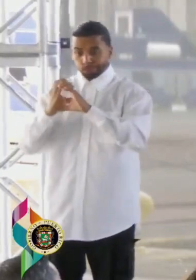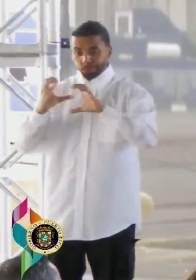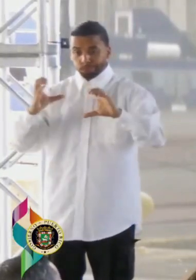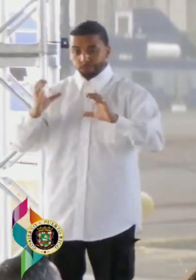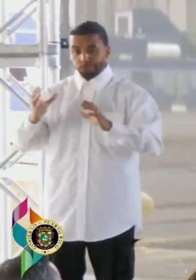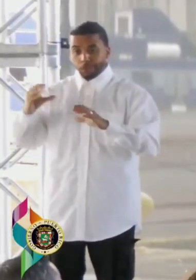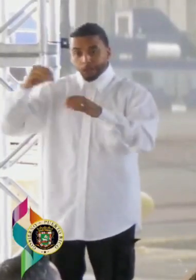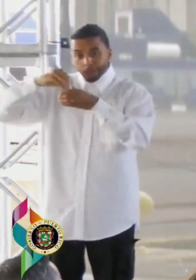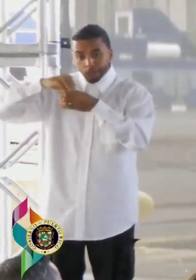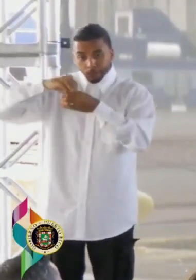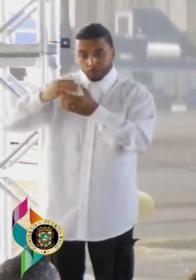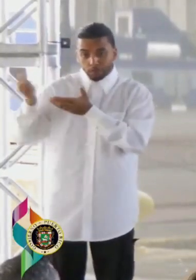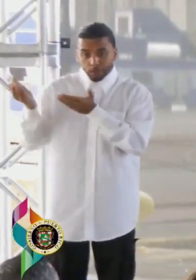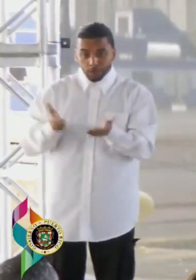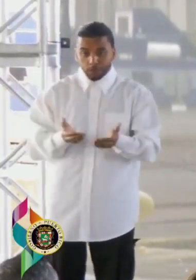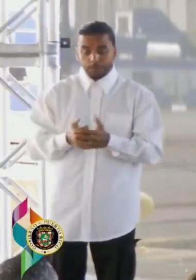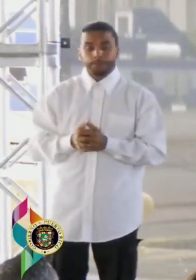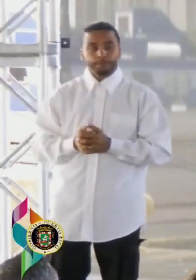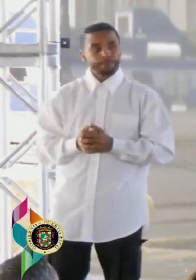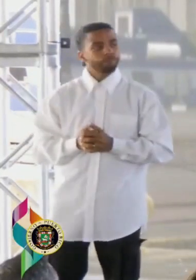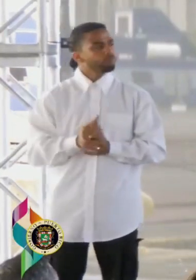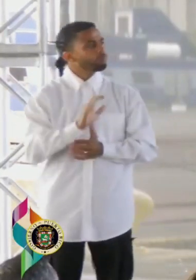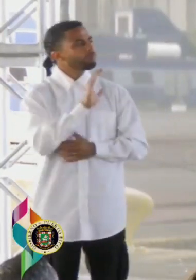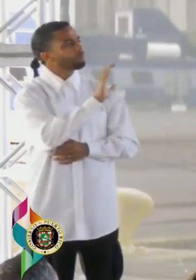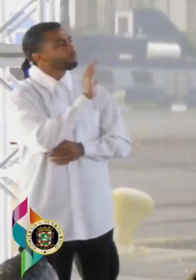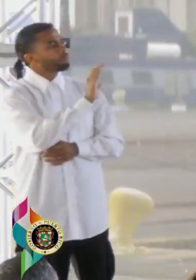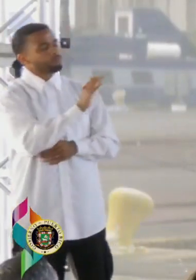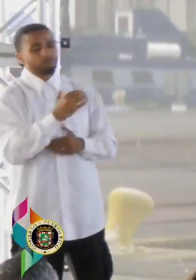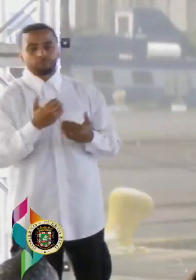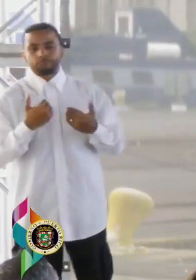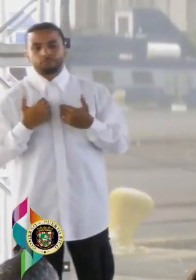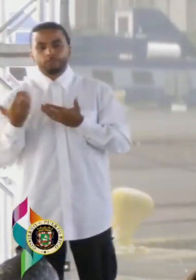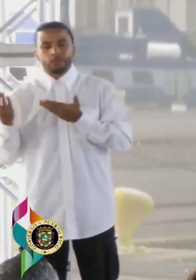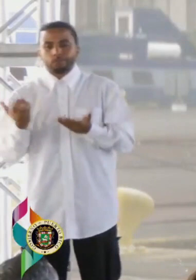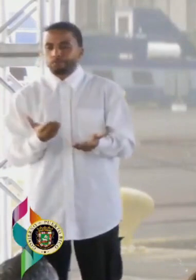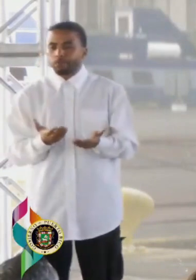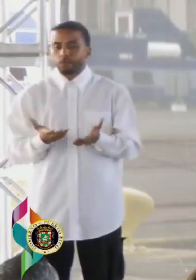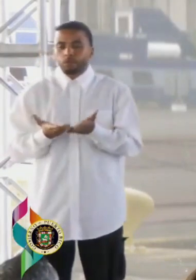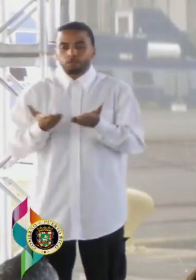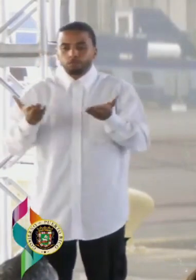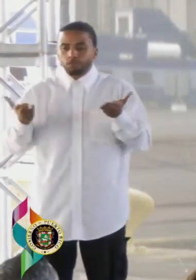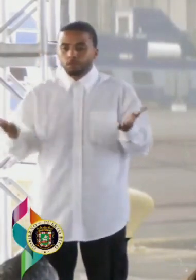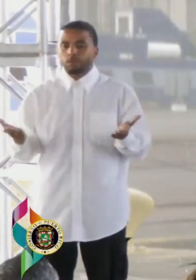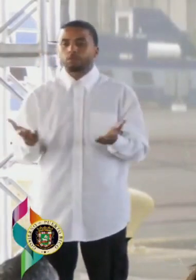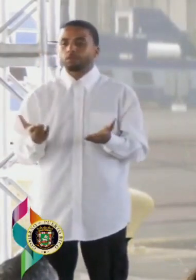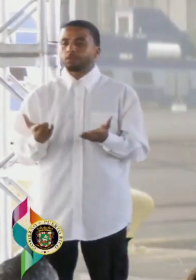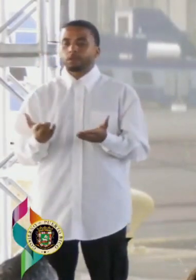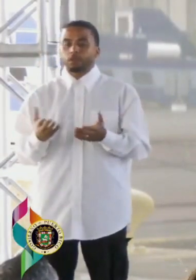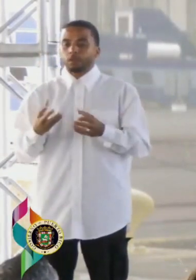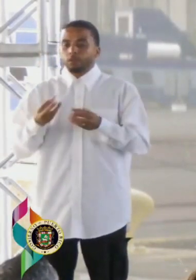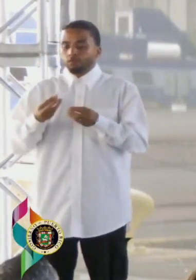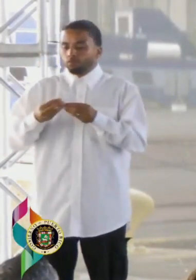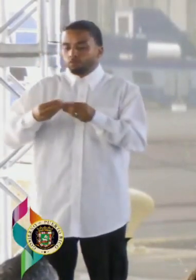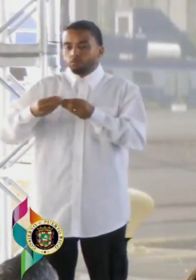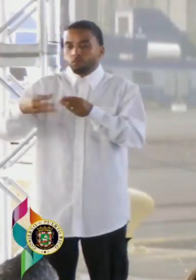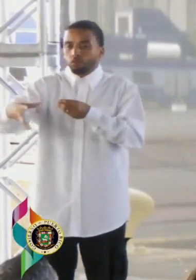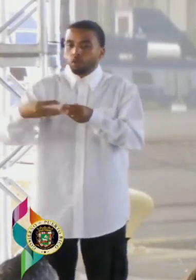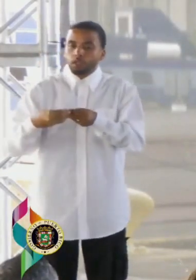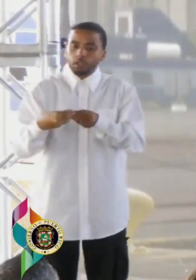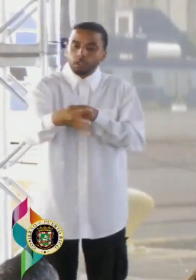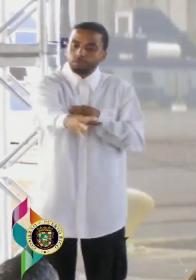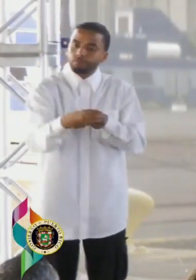barcasas también es que en estas barcasas viene carga suelta así que todo este tipo de de